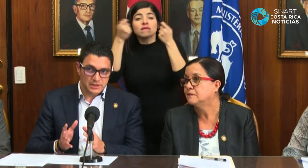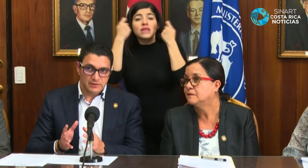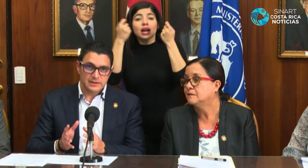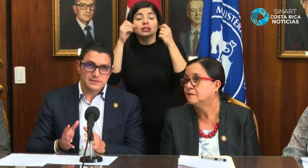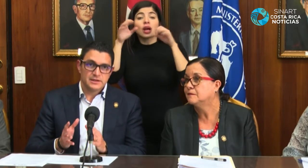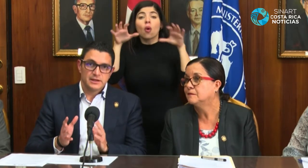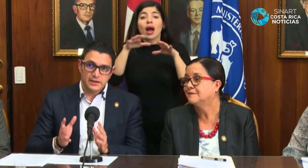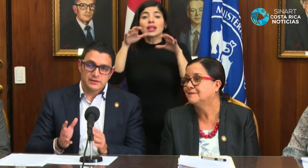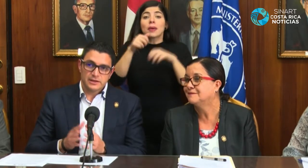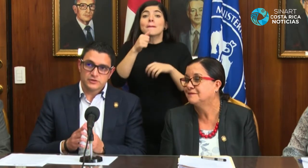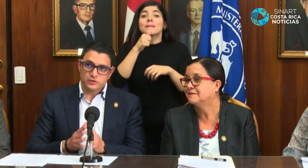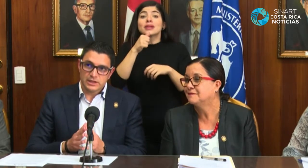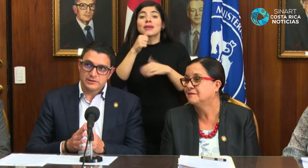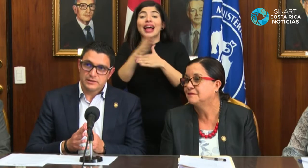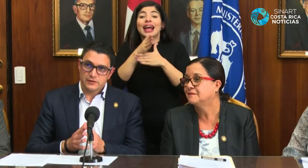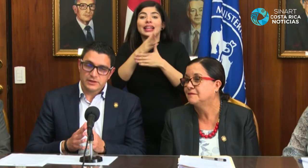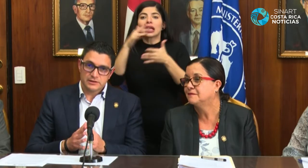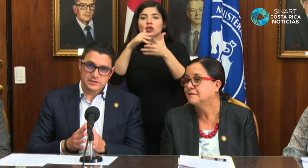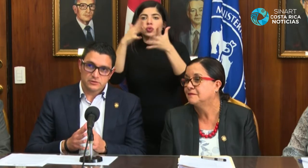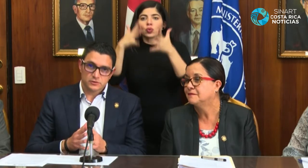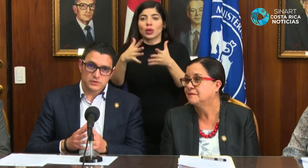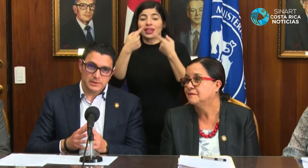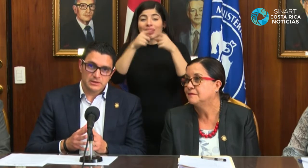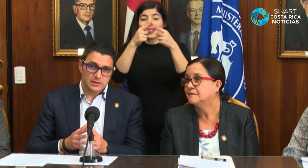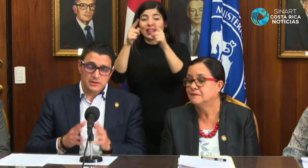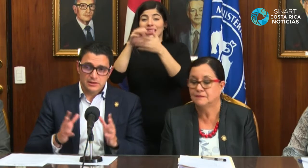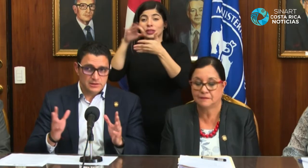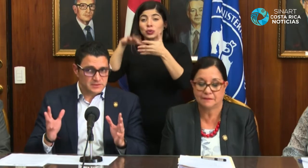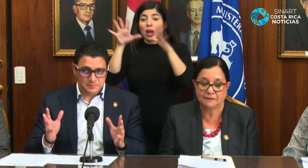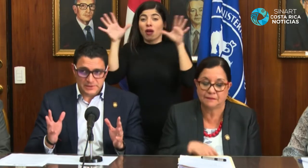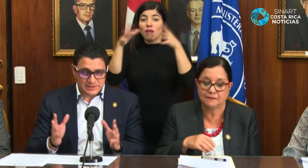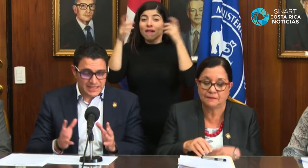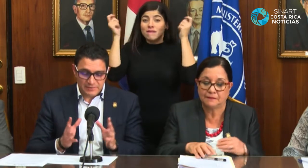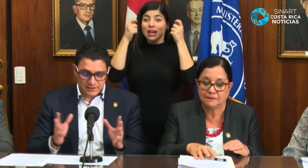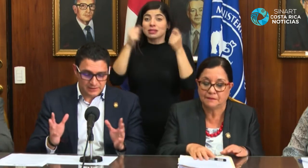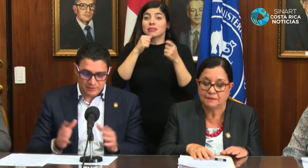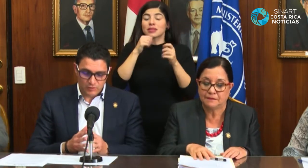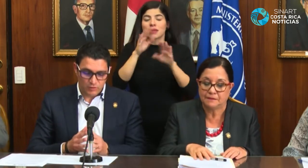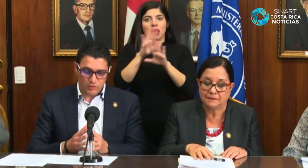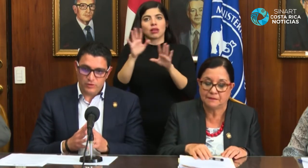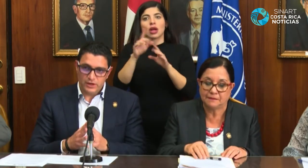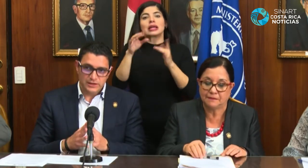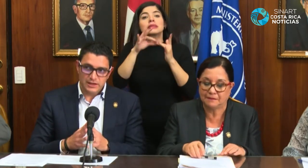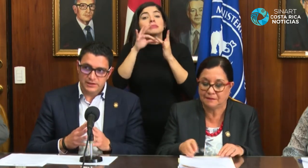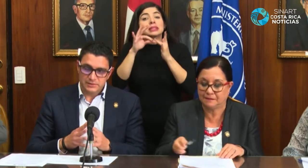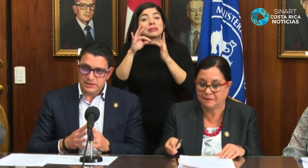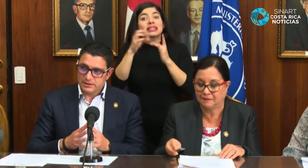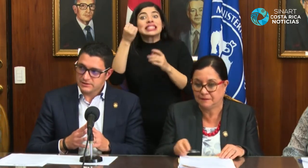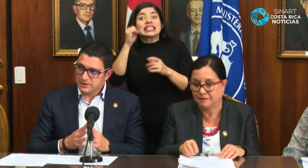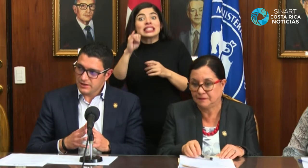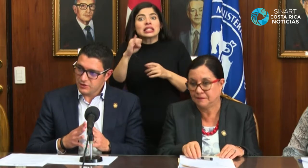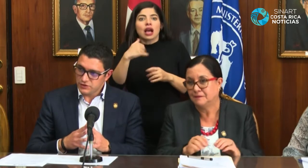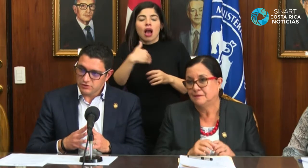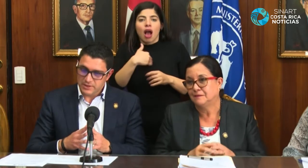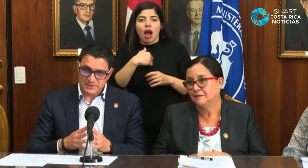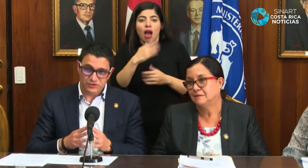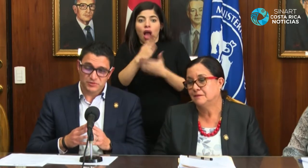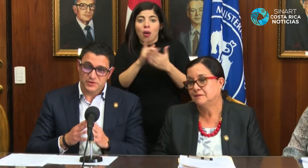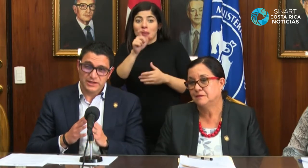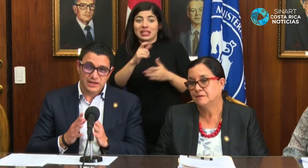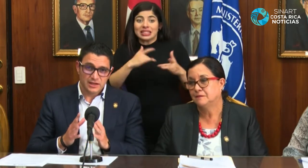actividades privadas entre estudiantes de diferentes centros justamente, y especialmente cuando hay alguien, ¿verdad?, que está con